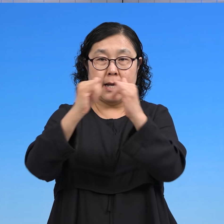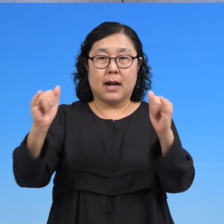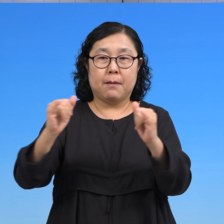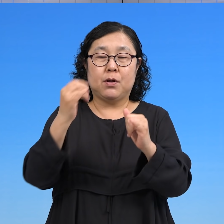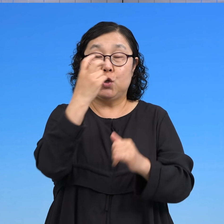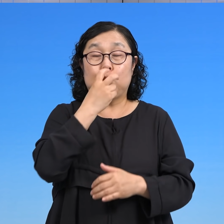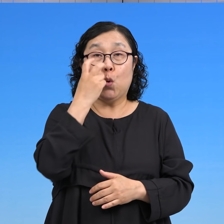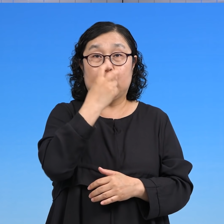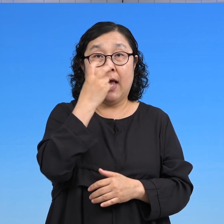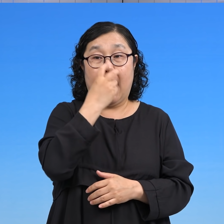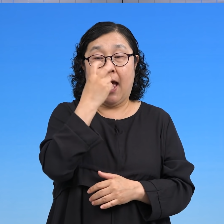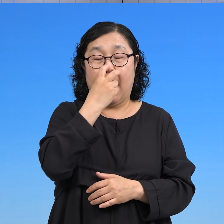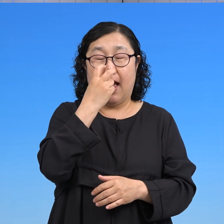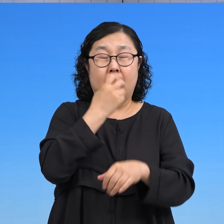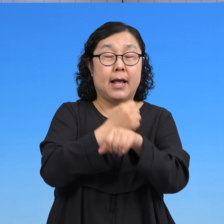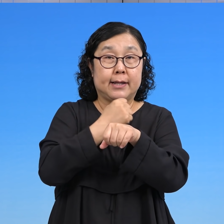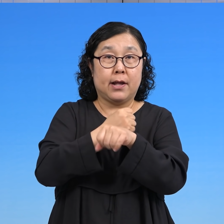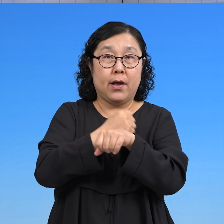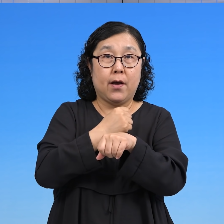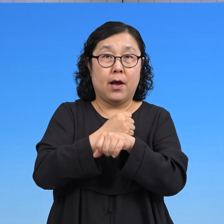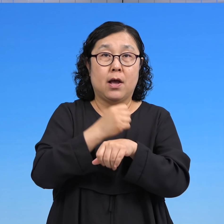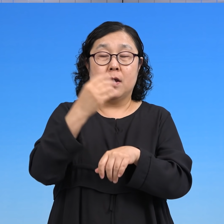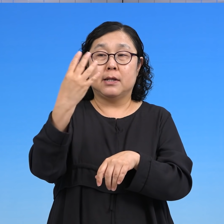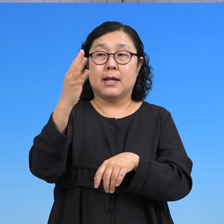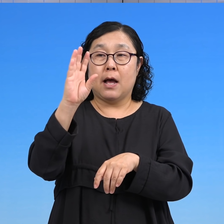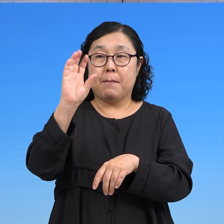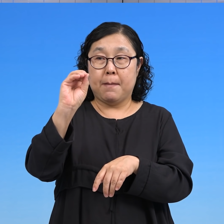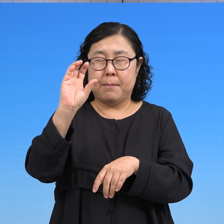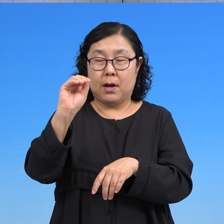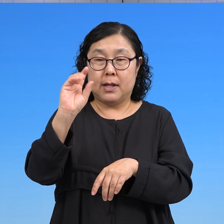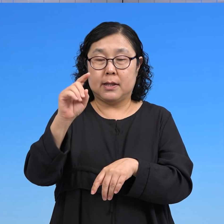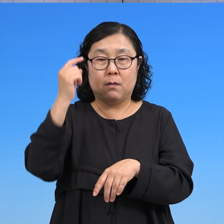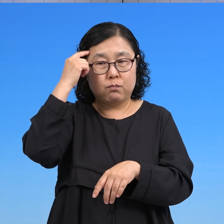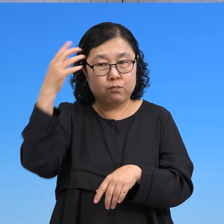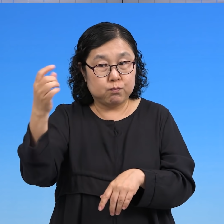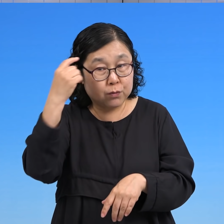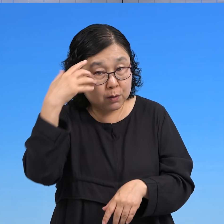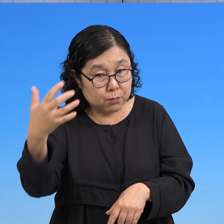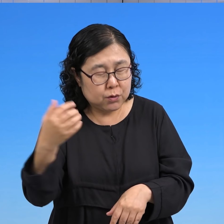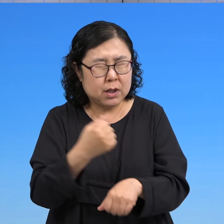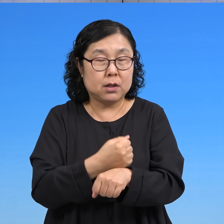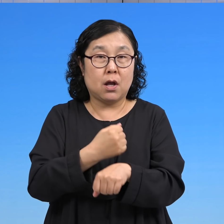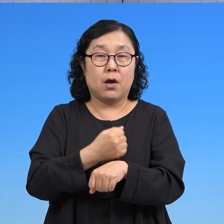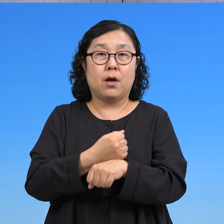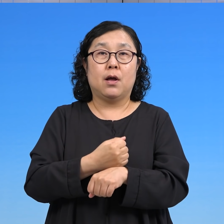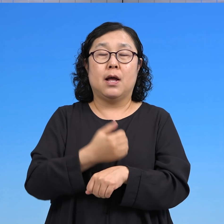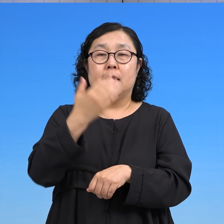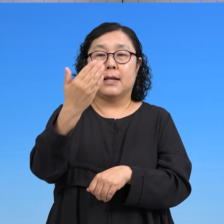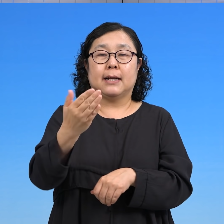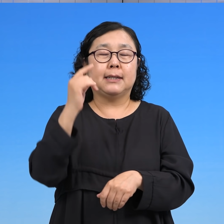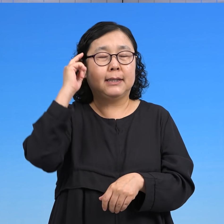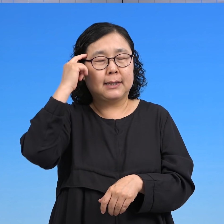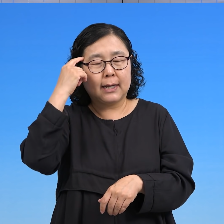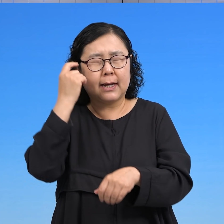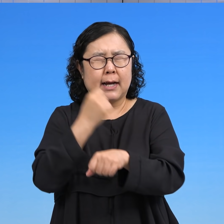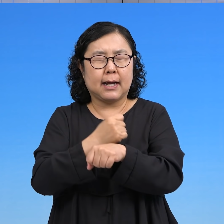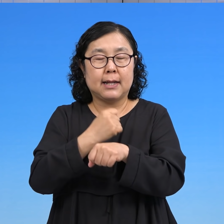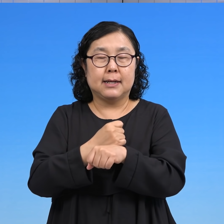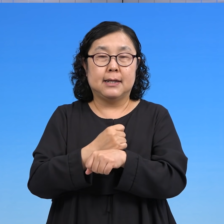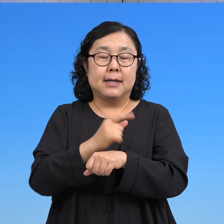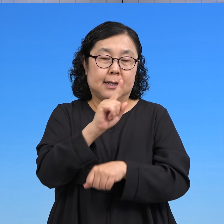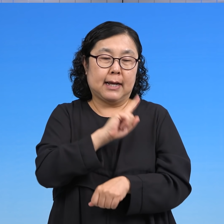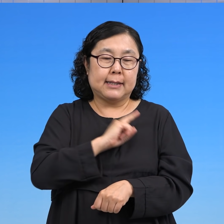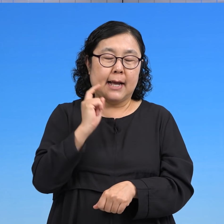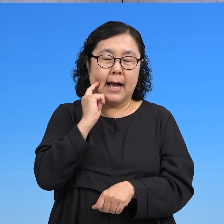명을 대상으로 조사를 했으니 이 표본조사가 엄청난 겁니다. 4만 명에게 의뢰를 해가지고 질문이 뭐냐? 당신이